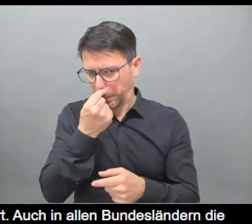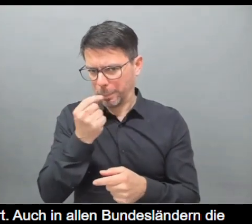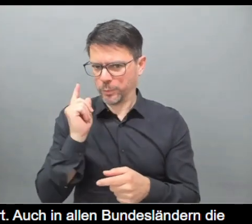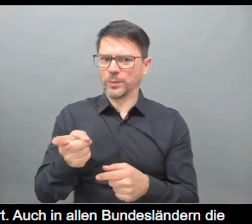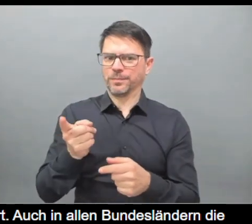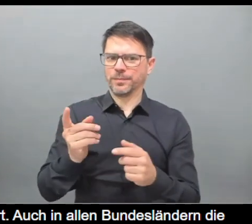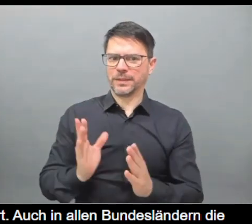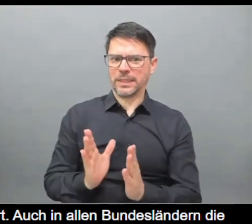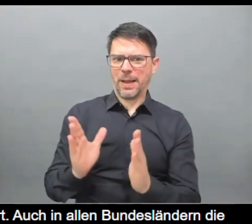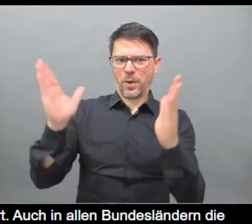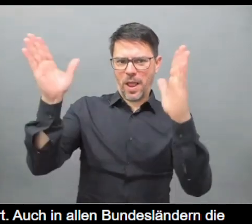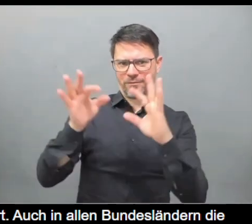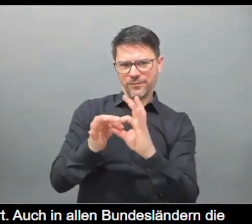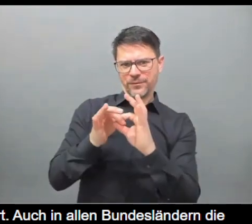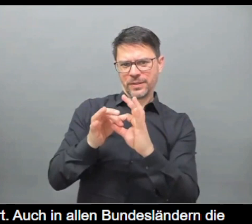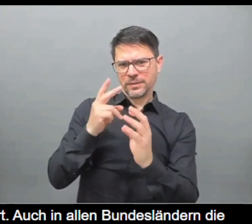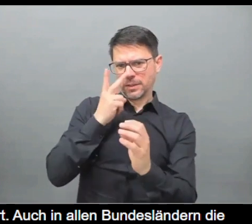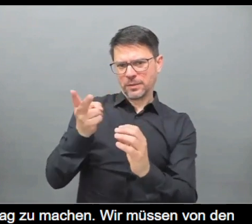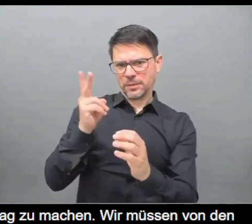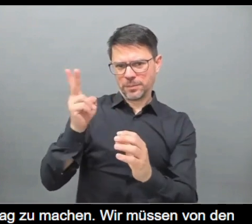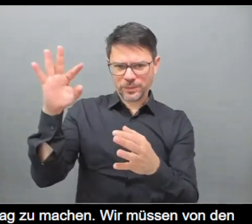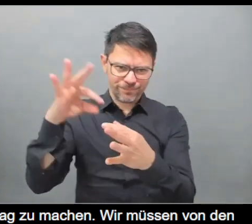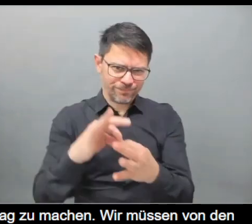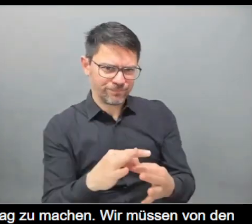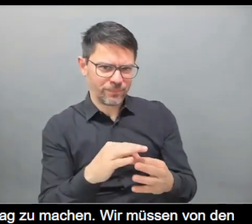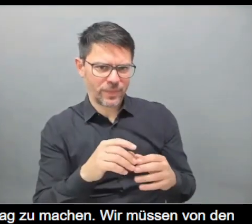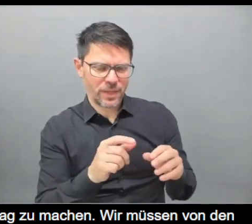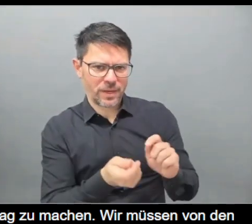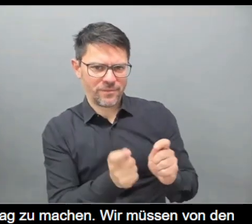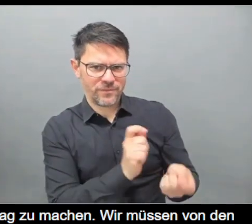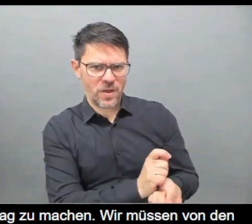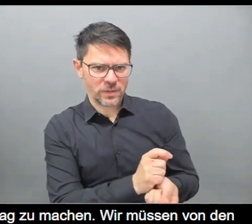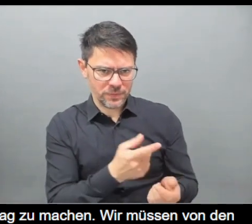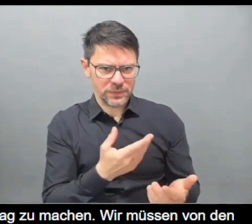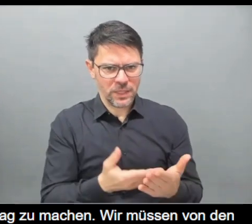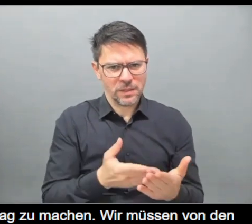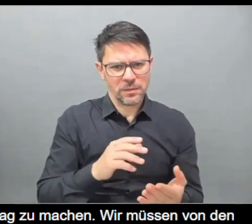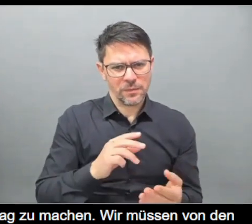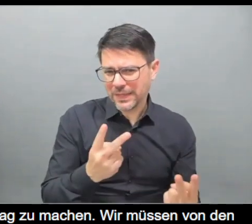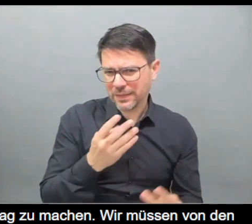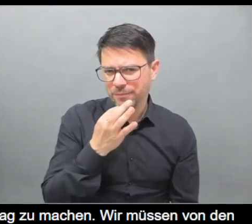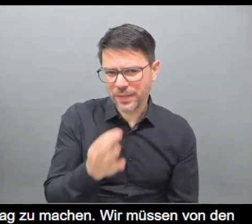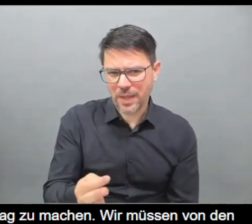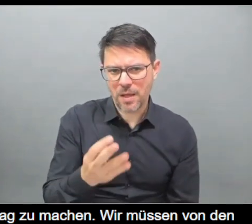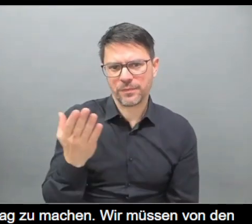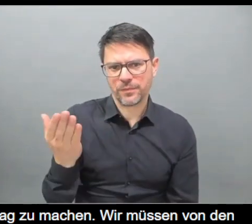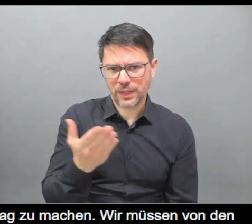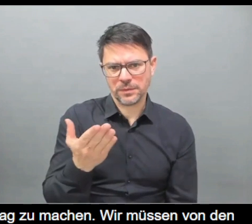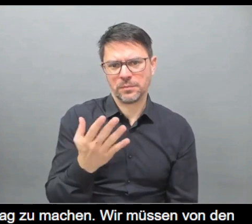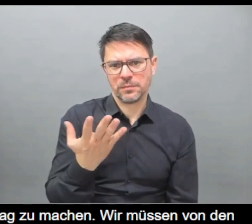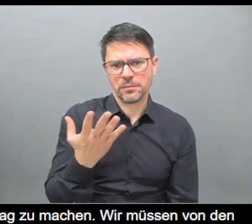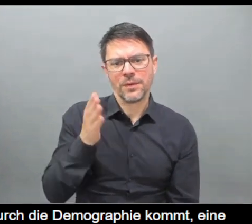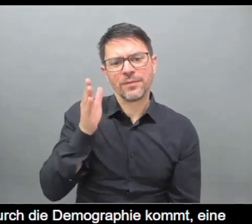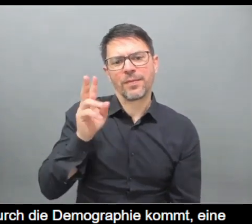dieser Grundsatz lautet erst die Planung, die in Länderhoheit ist. Da kann man auch die Leistungsgruppen aus unserer Sicht für nehmen.